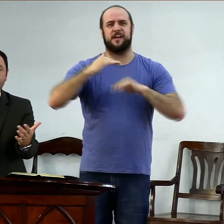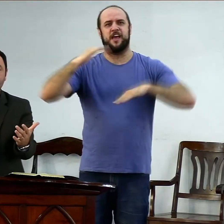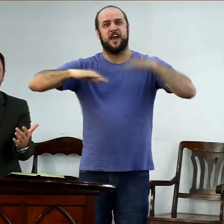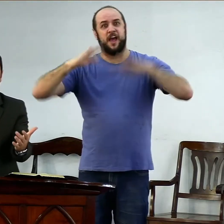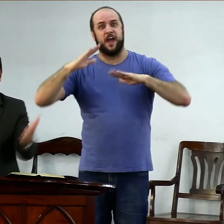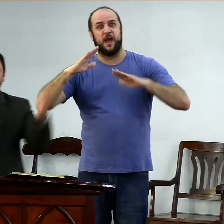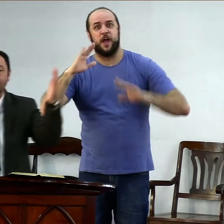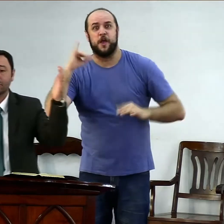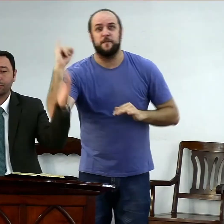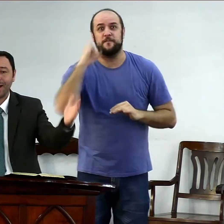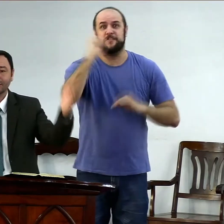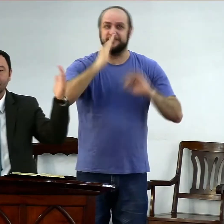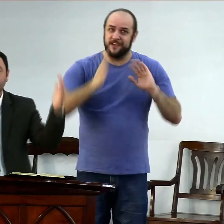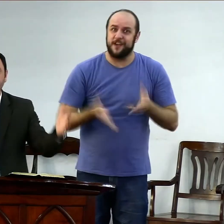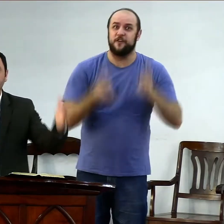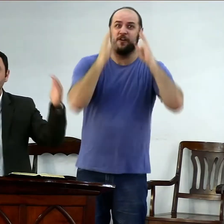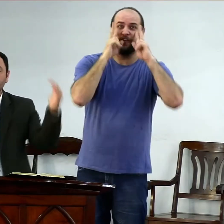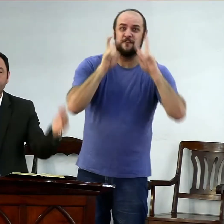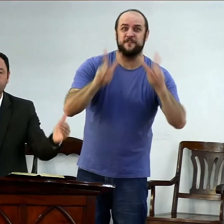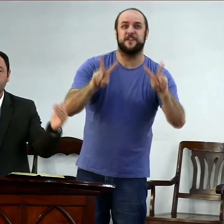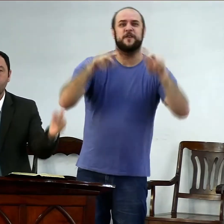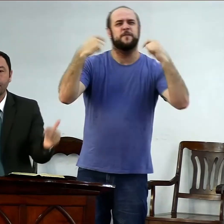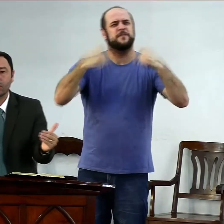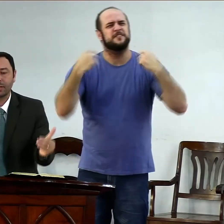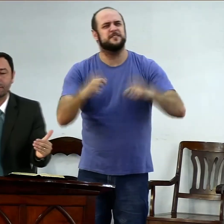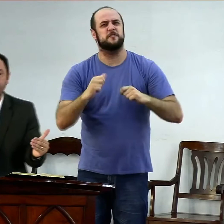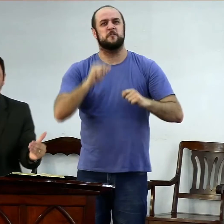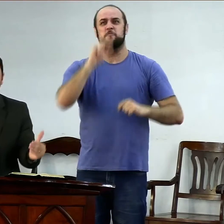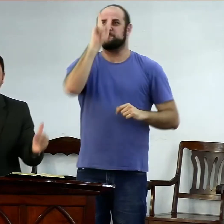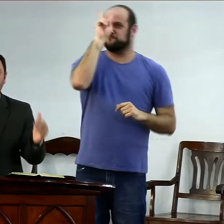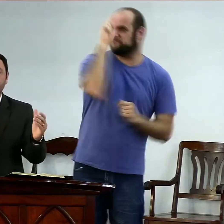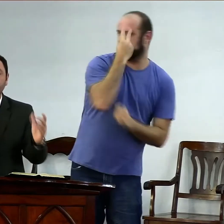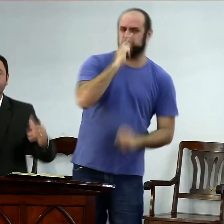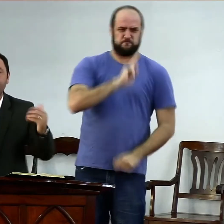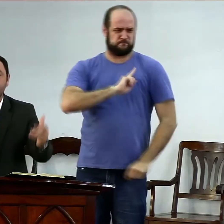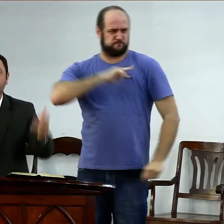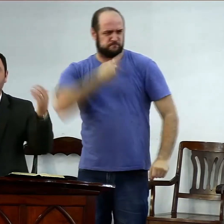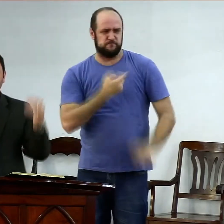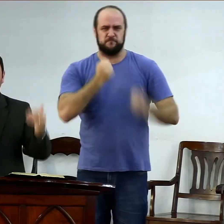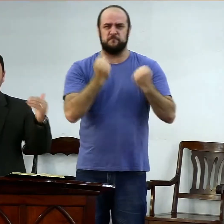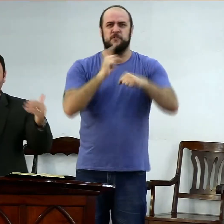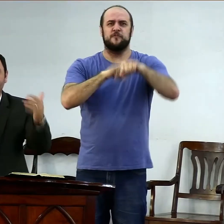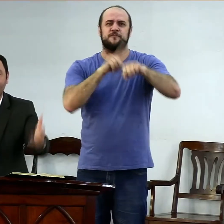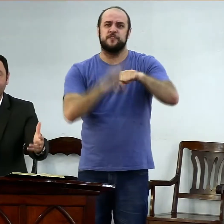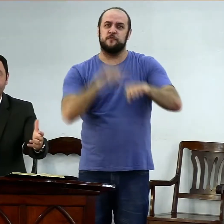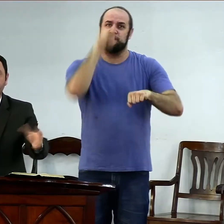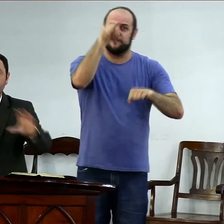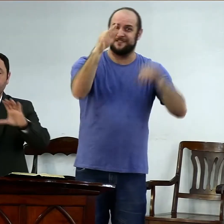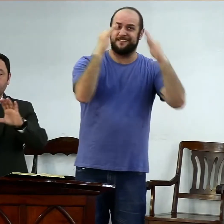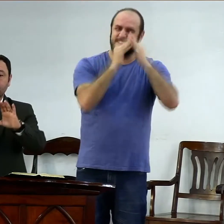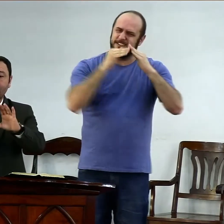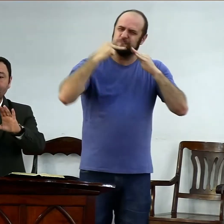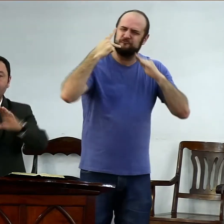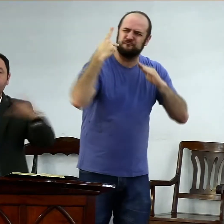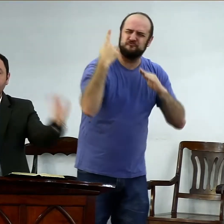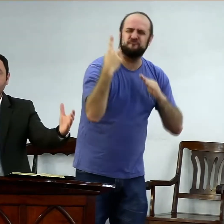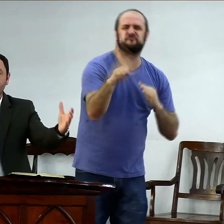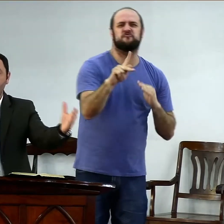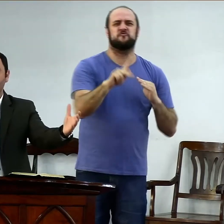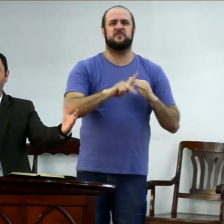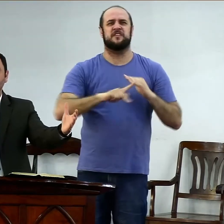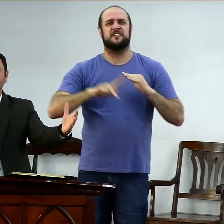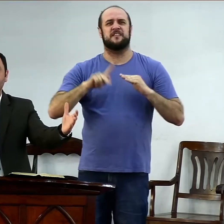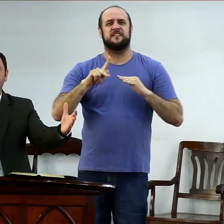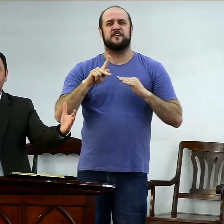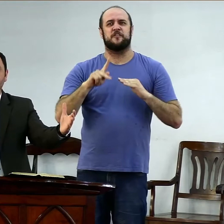você observar que se faz necessário mudança de comportamento para que no tempo que você estiver em casa, determine